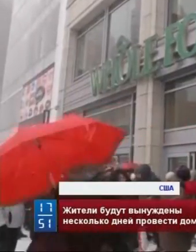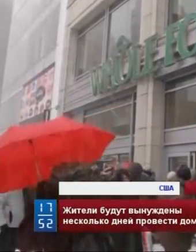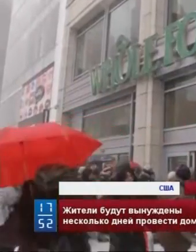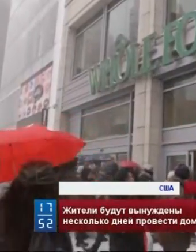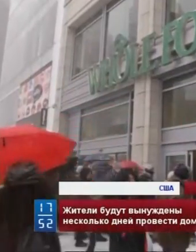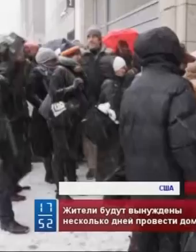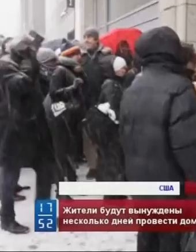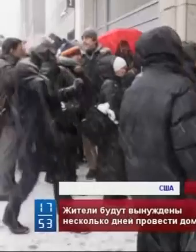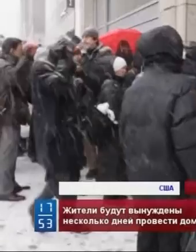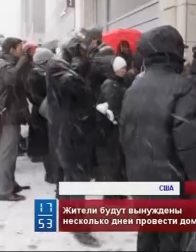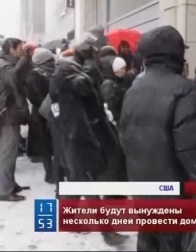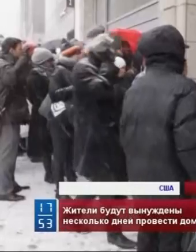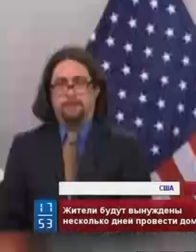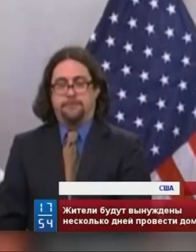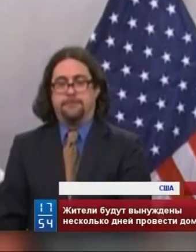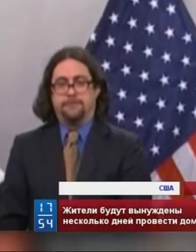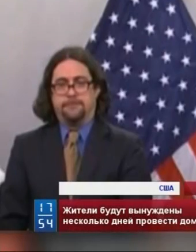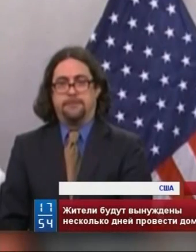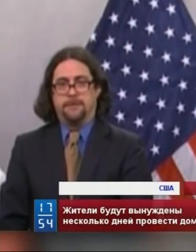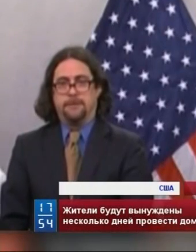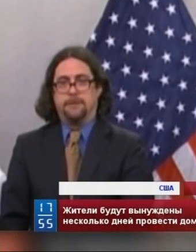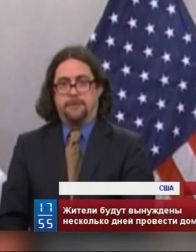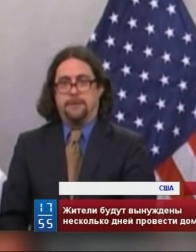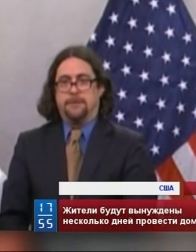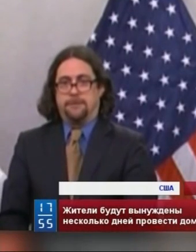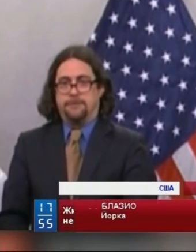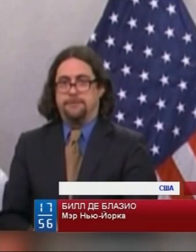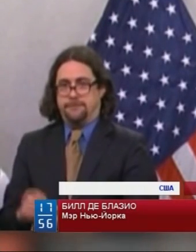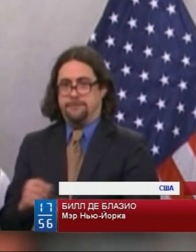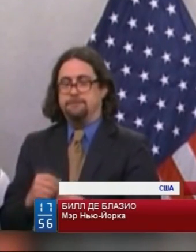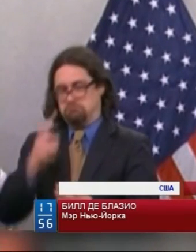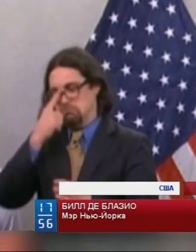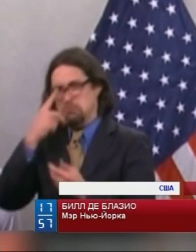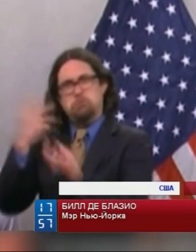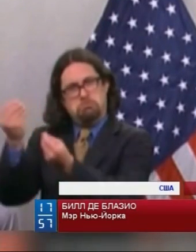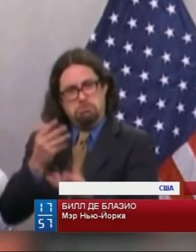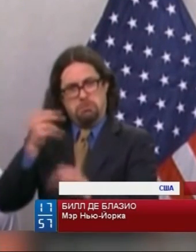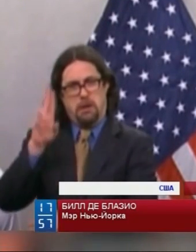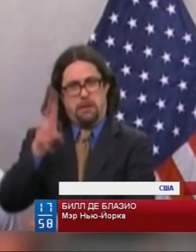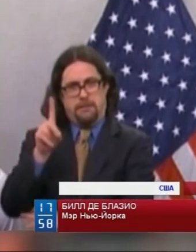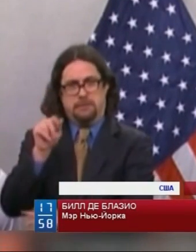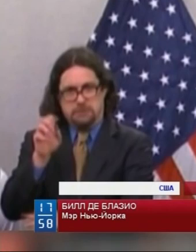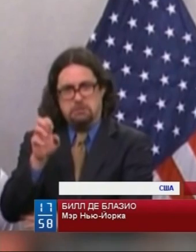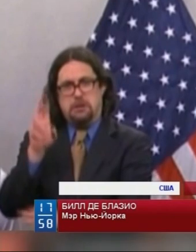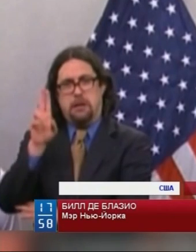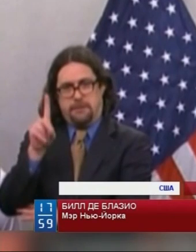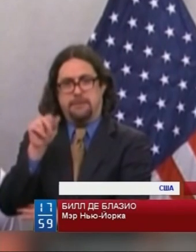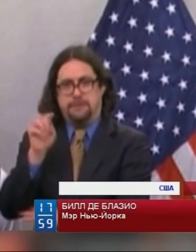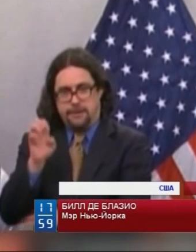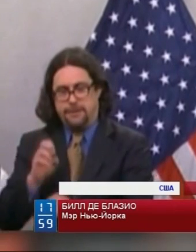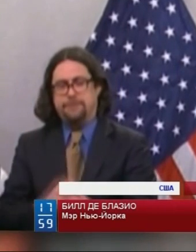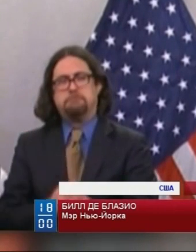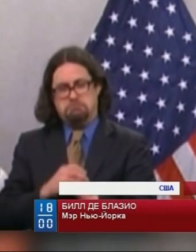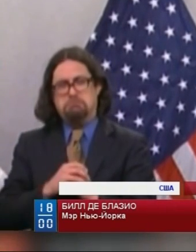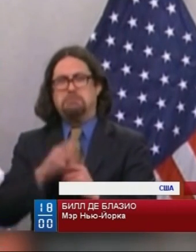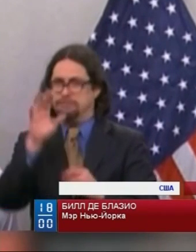не пользоваться личным автотранспортом. По самым скромным данным, в зоне непогоды окажутся более 30 миллионов человек. Не стоит недооценивать